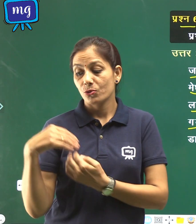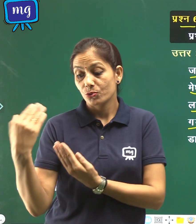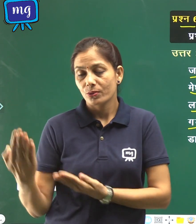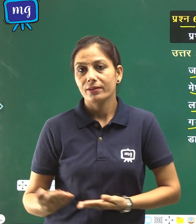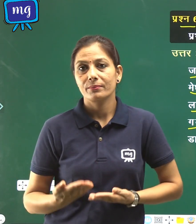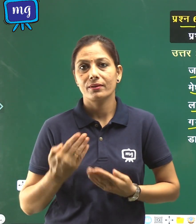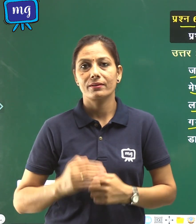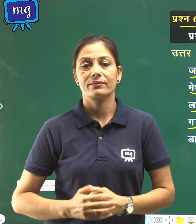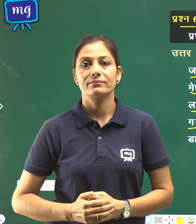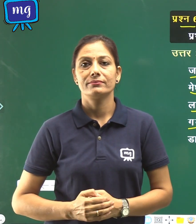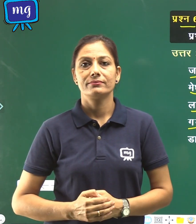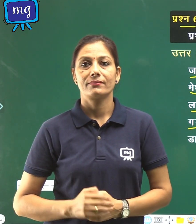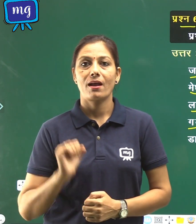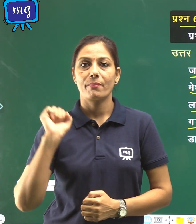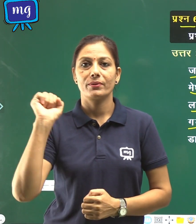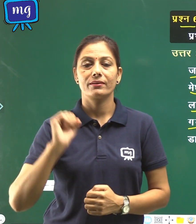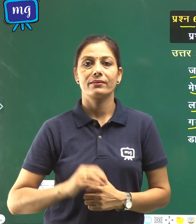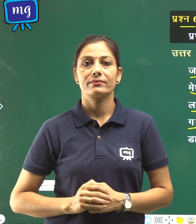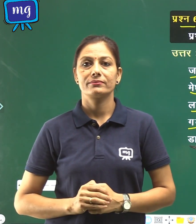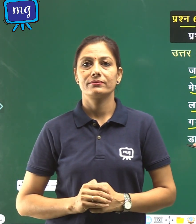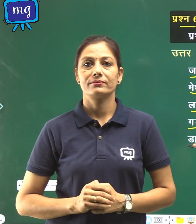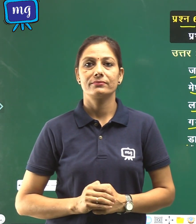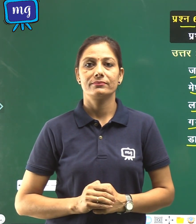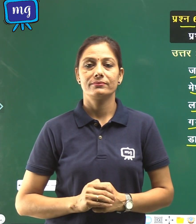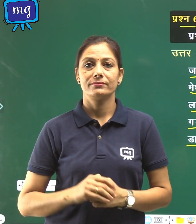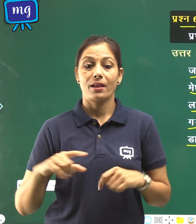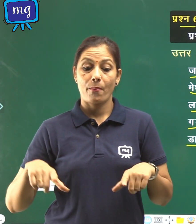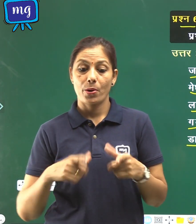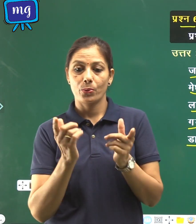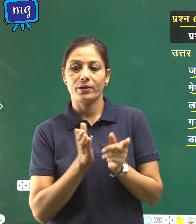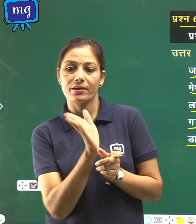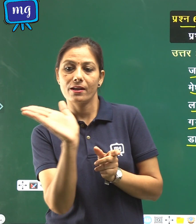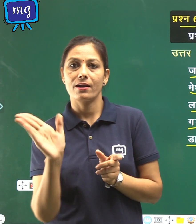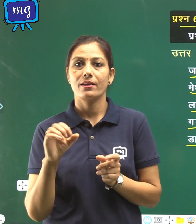में अपनी डालियां हिलाने लगे।